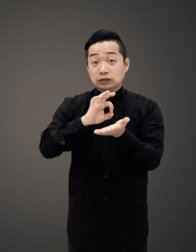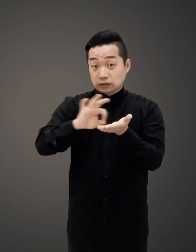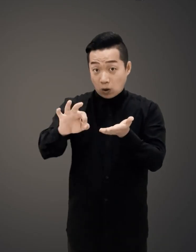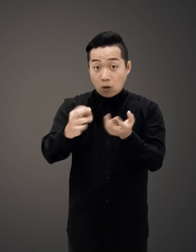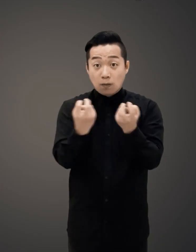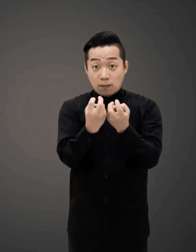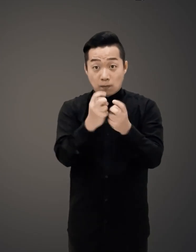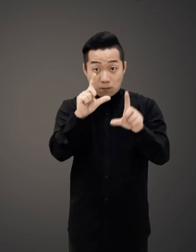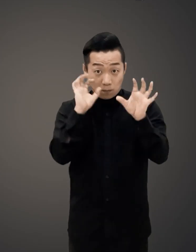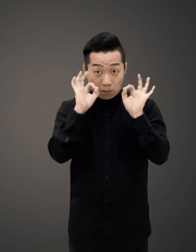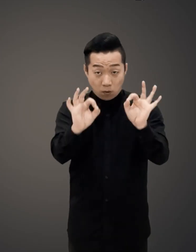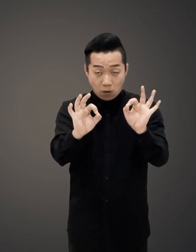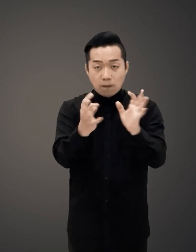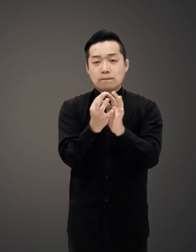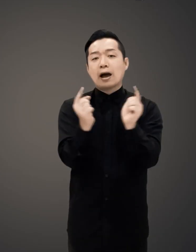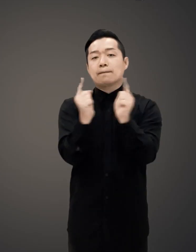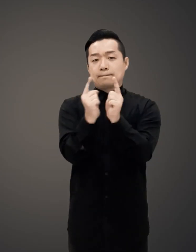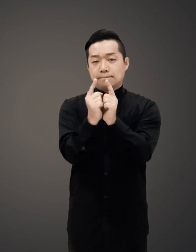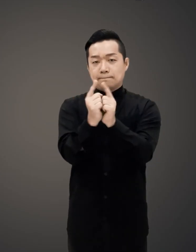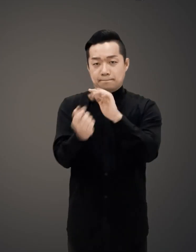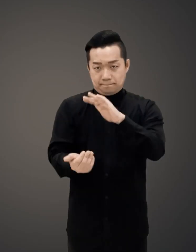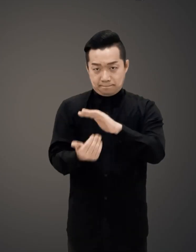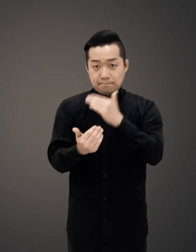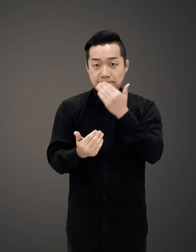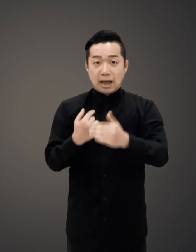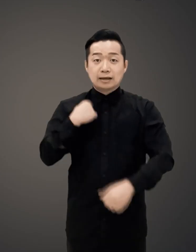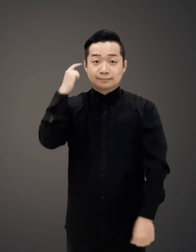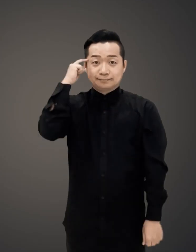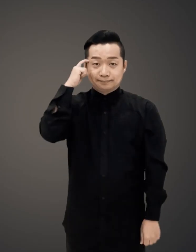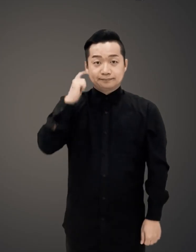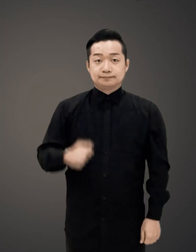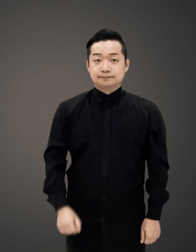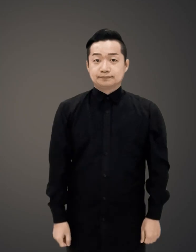것들을 통해서 이제 많은 만남이 이루어질 수 있다고